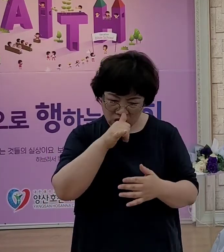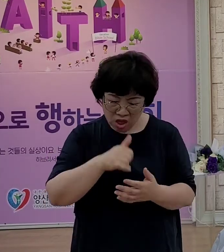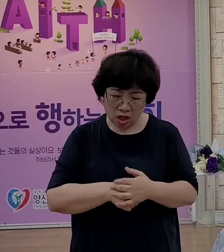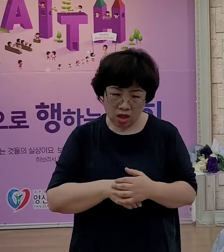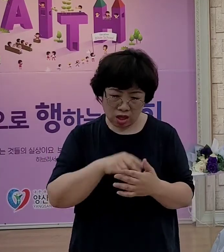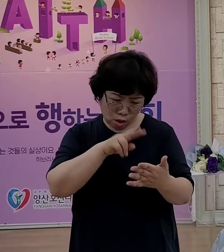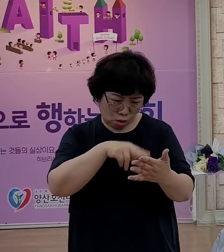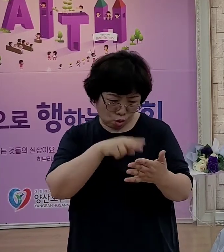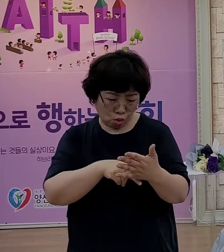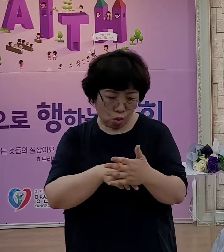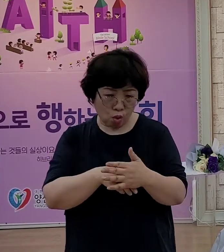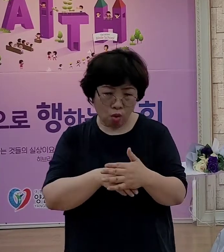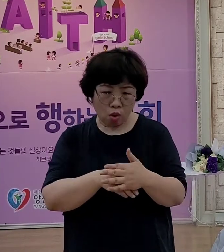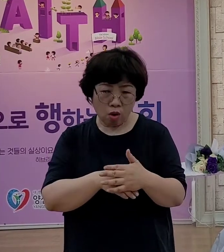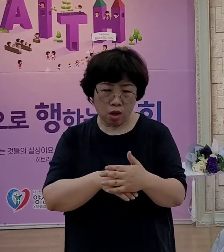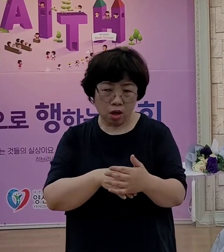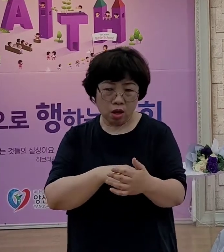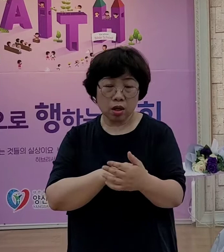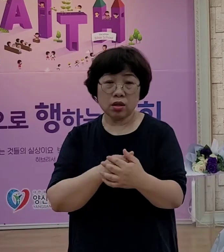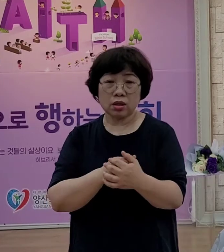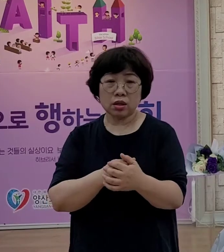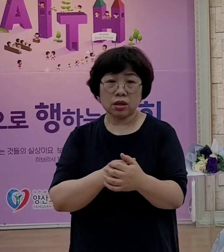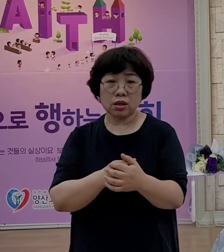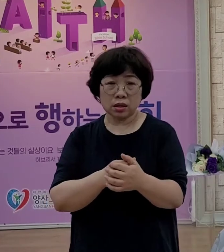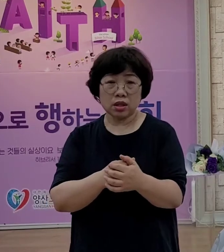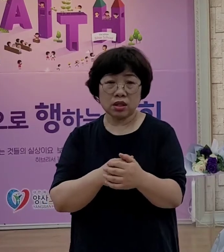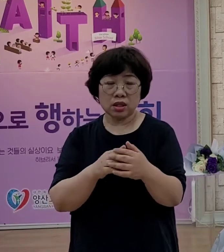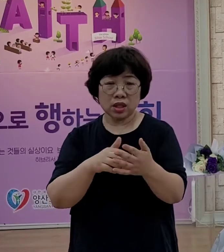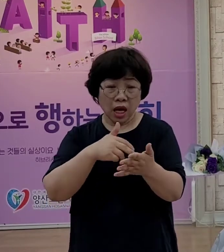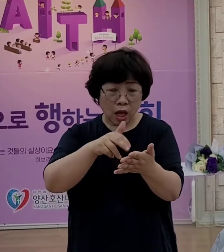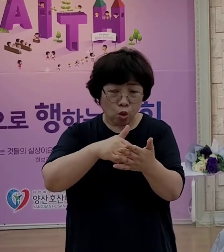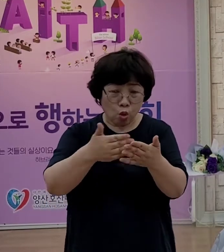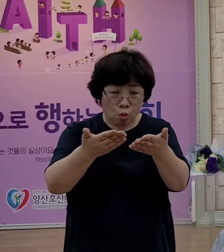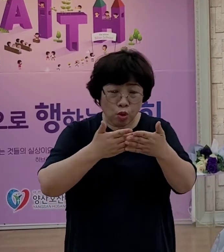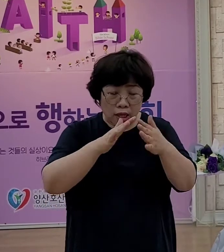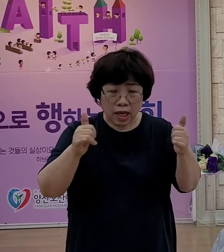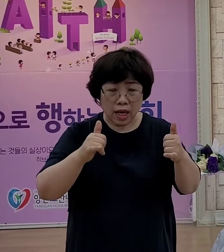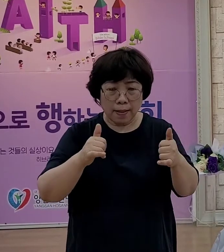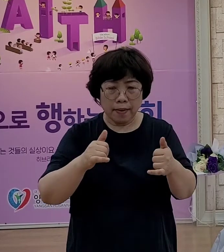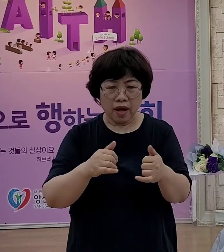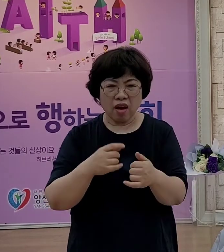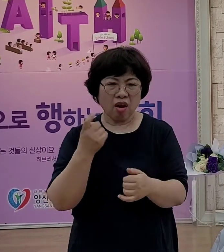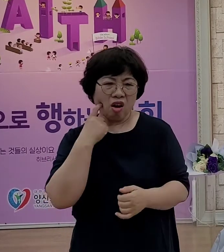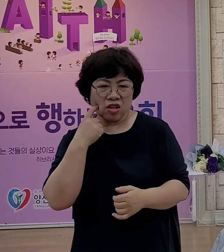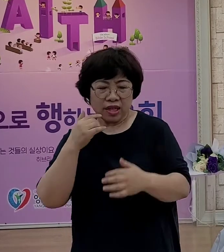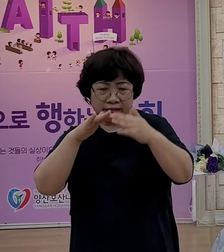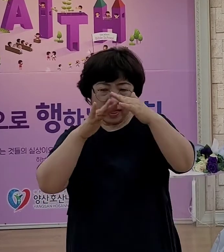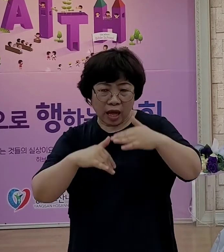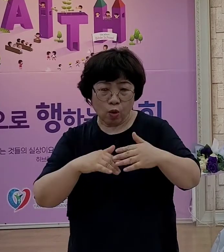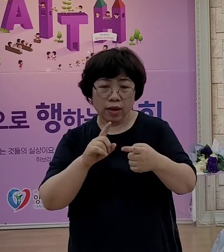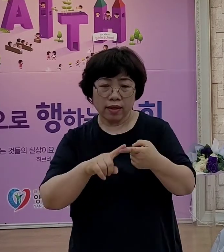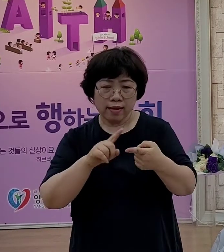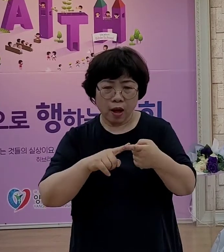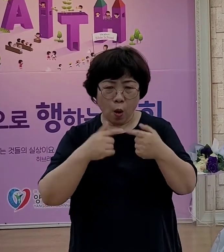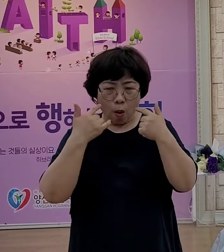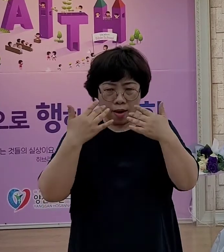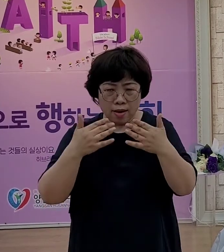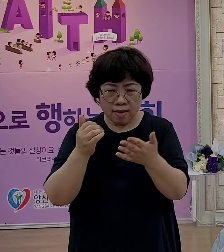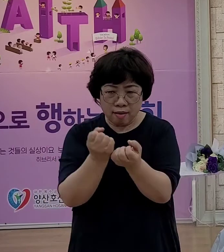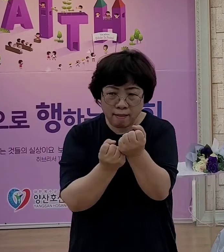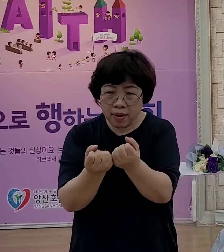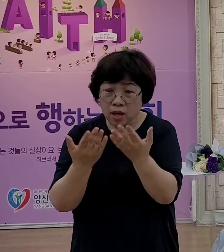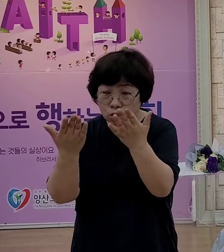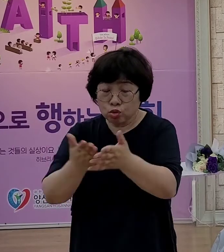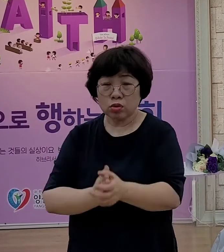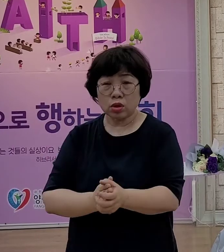그분이 하는 모든 그 거짓과 더러움에 대해서 조목조목 제가 반박을 할 것 같더라고요. 그리고 그